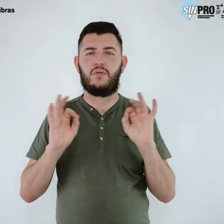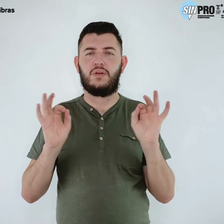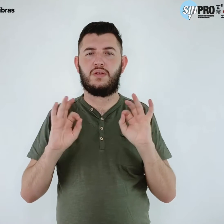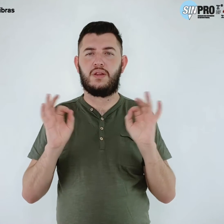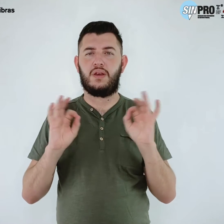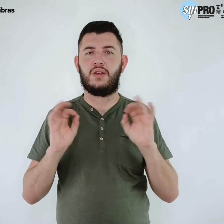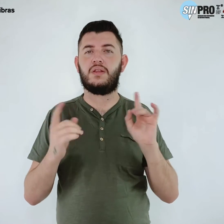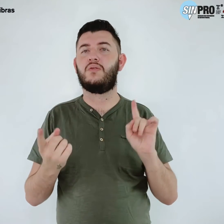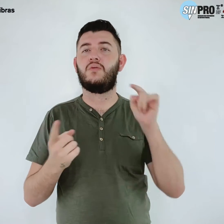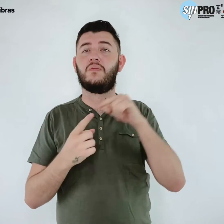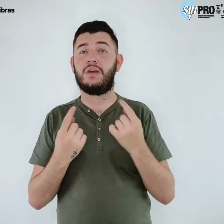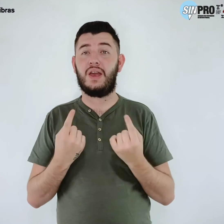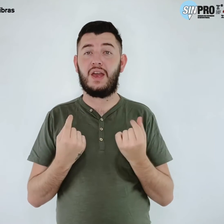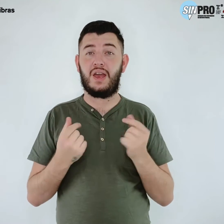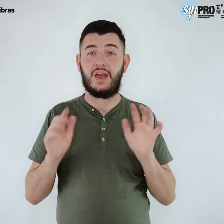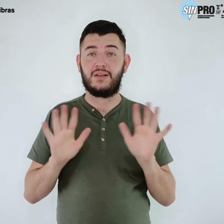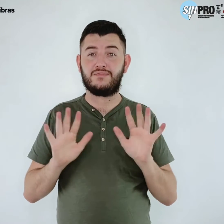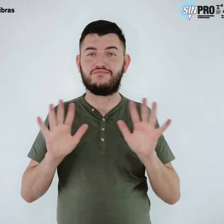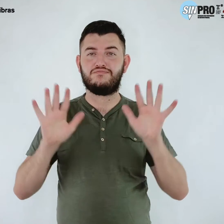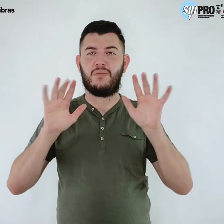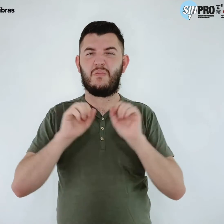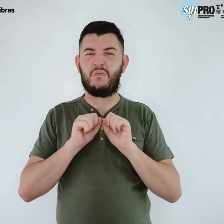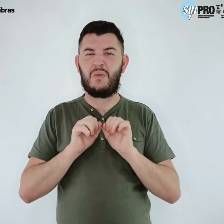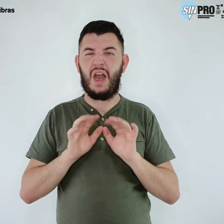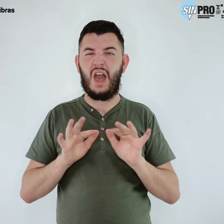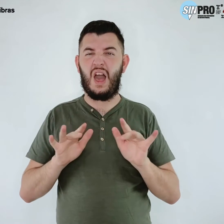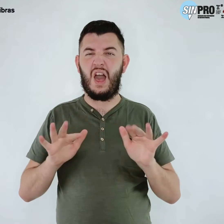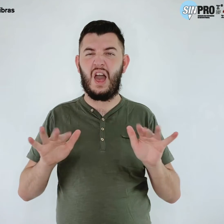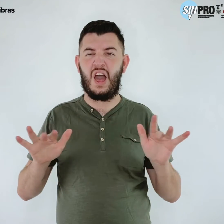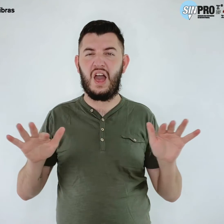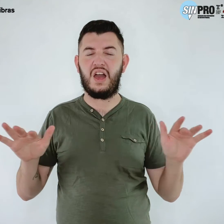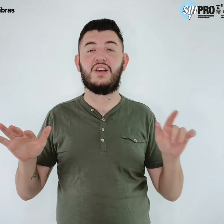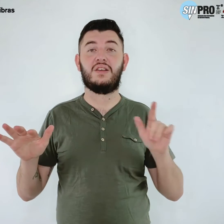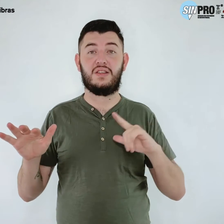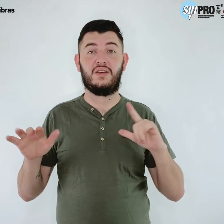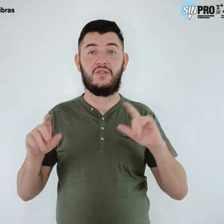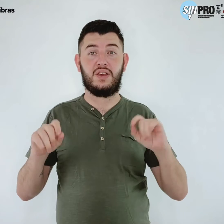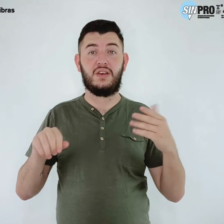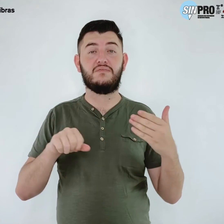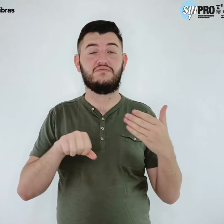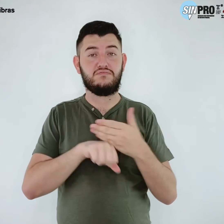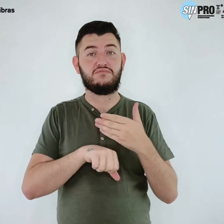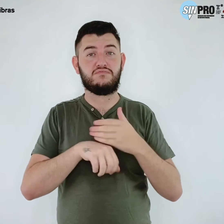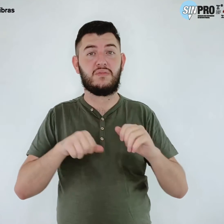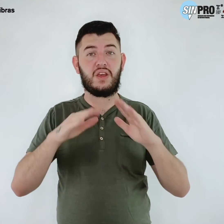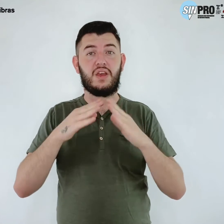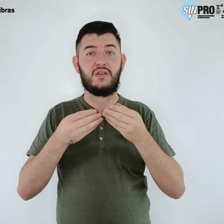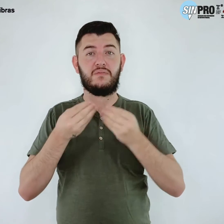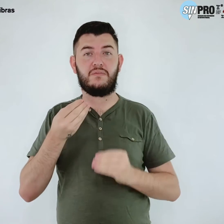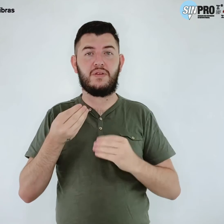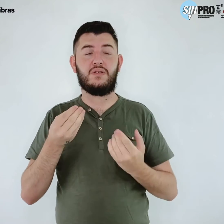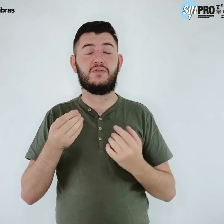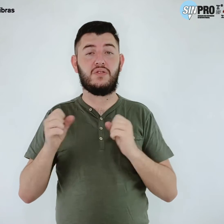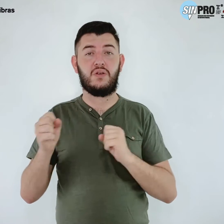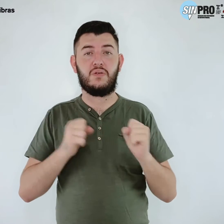Mas não demorou muito para a carestia bater à sua porta, adentrar no cenário de sua casa